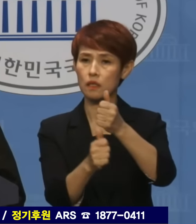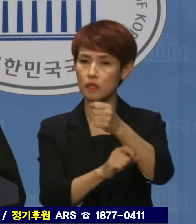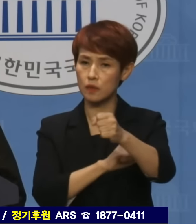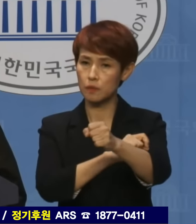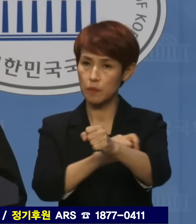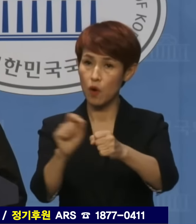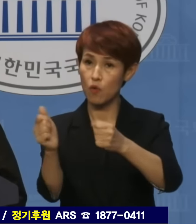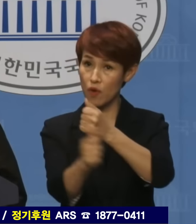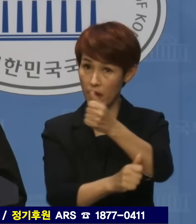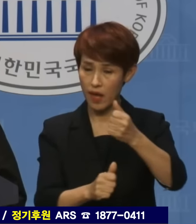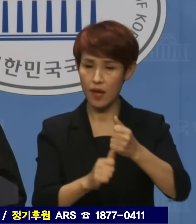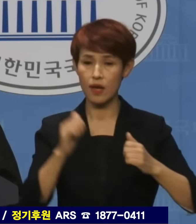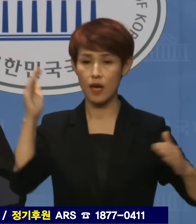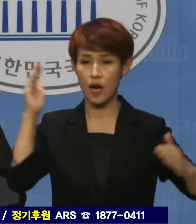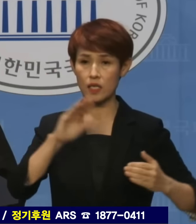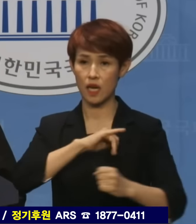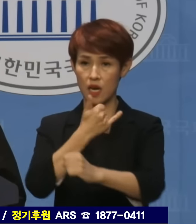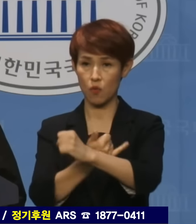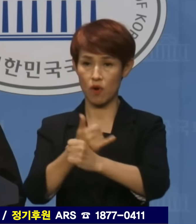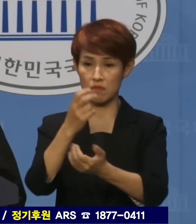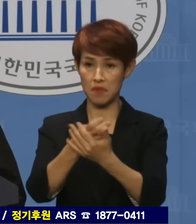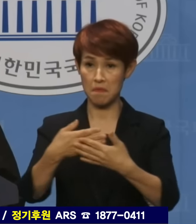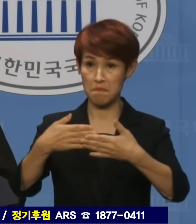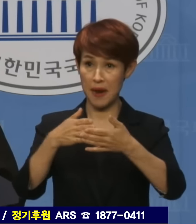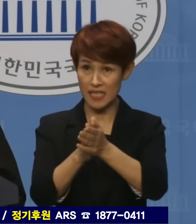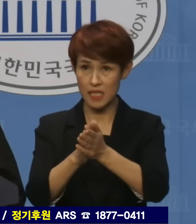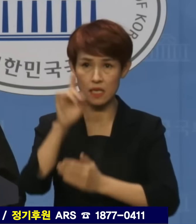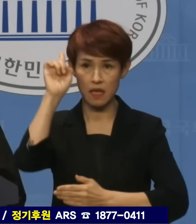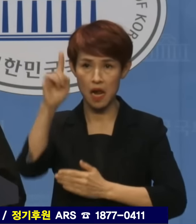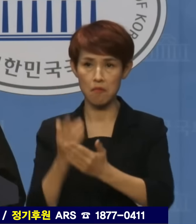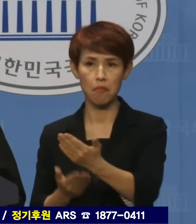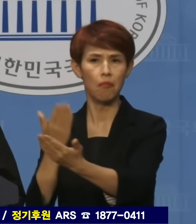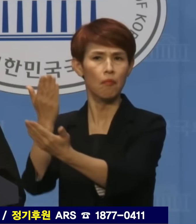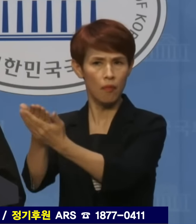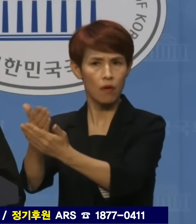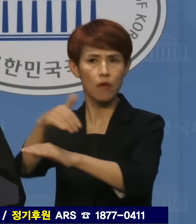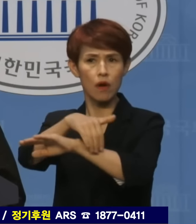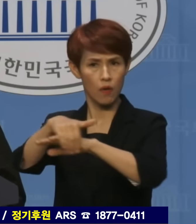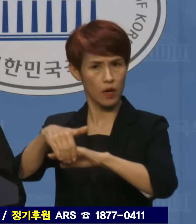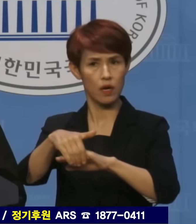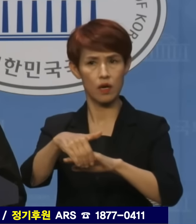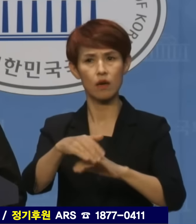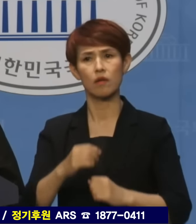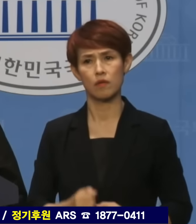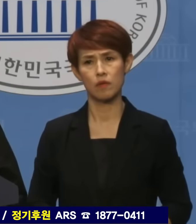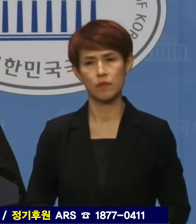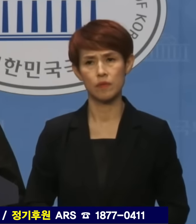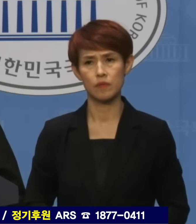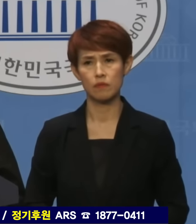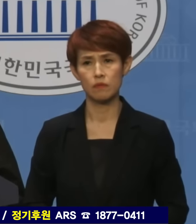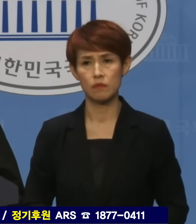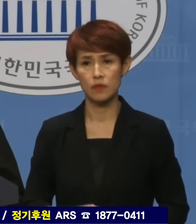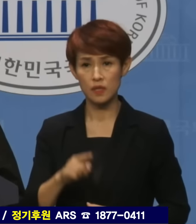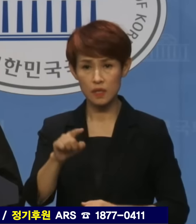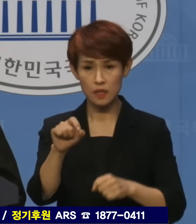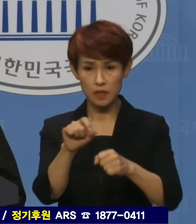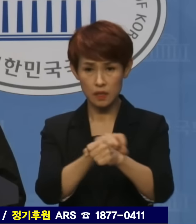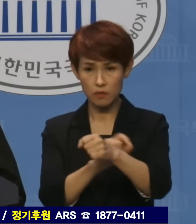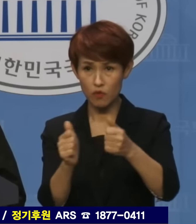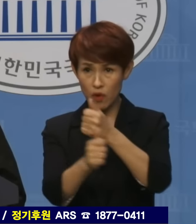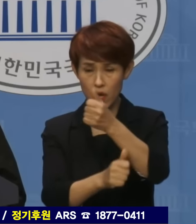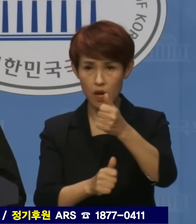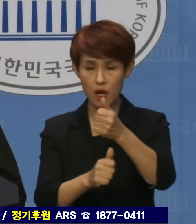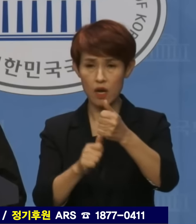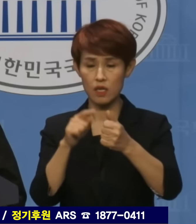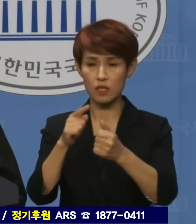인권권익향상특별위원회에 학생인권조례 폐지안이 내일 상정될 예정이라고 합니다. 해당 특위에서